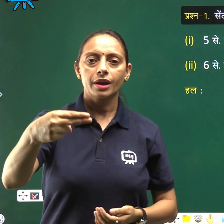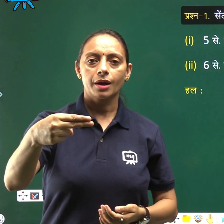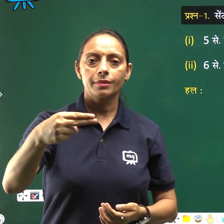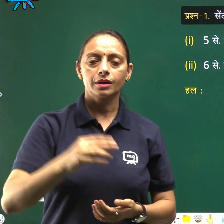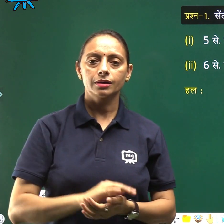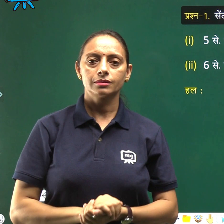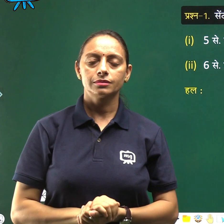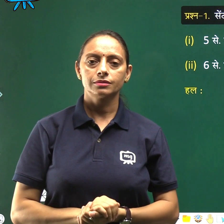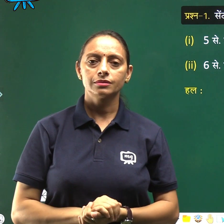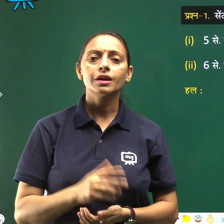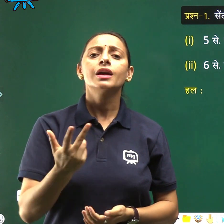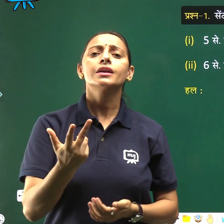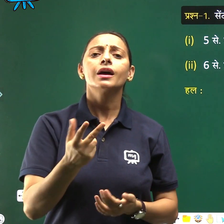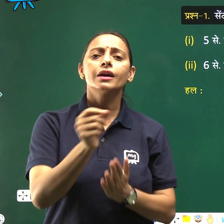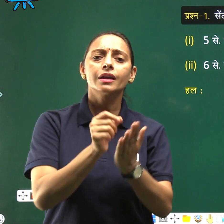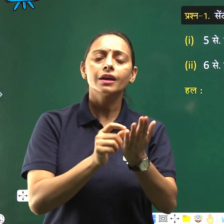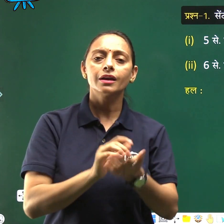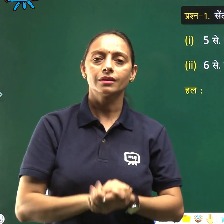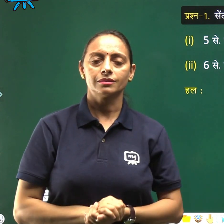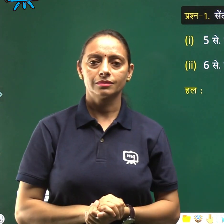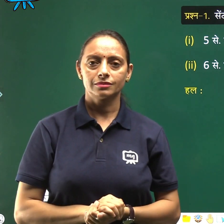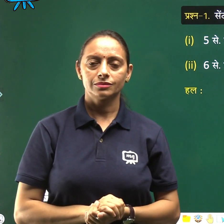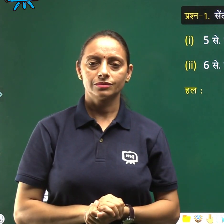बराबर क्या करेंगे?